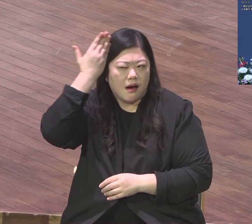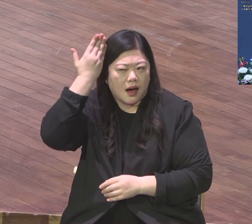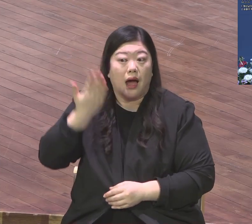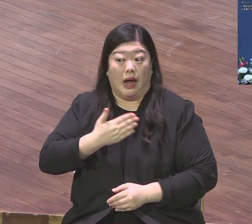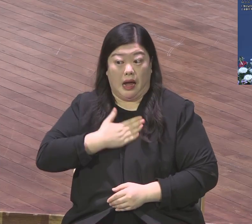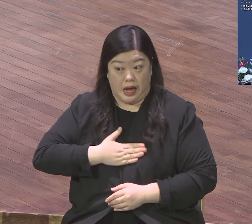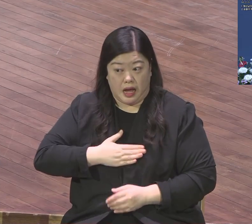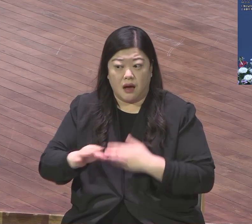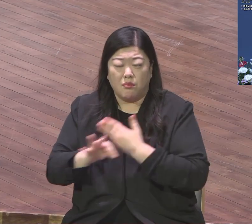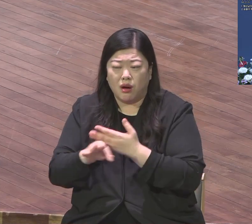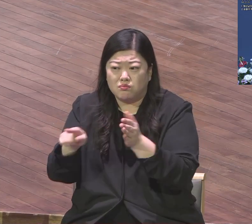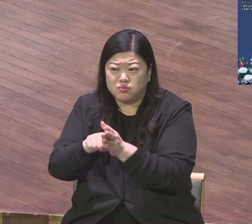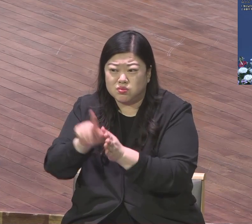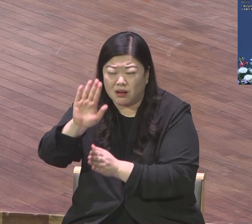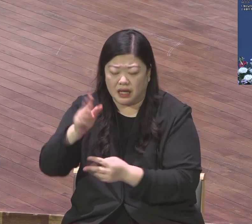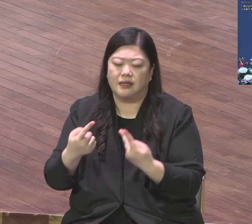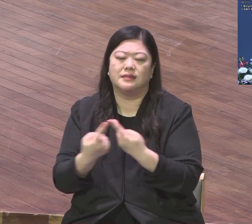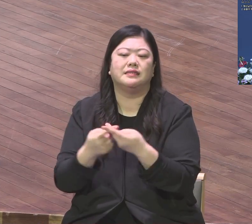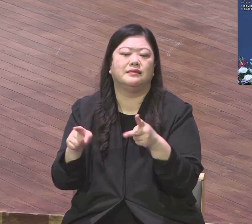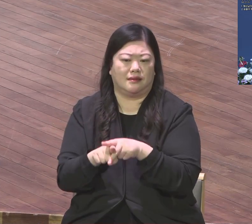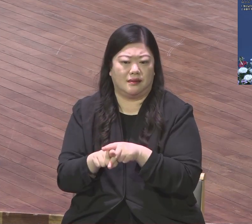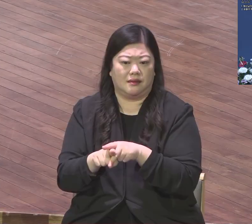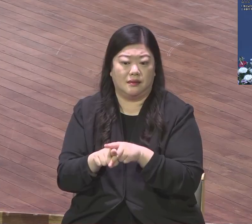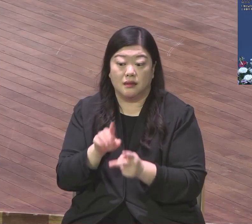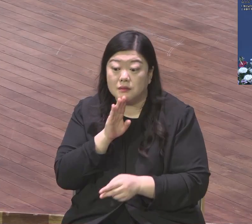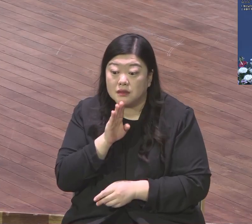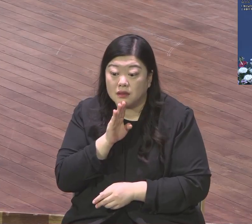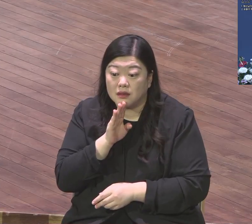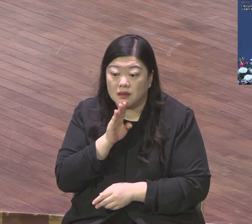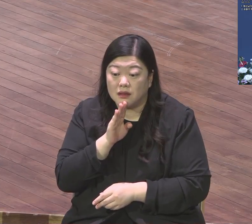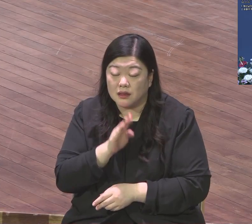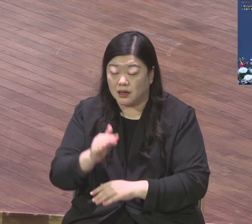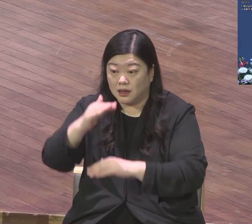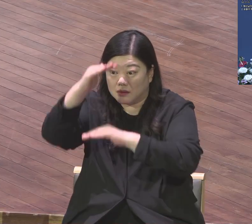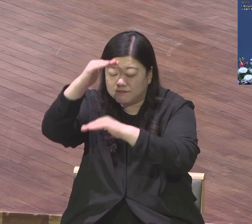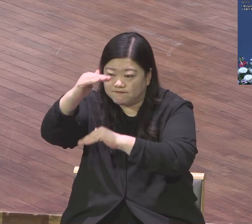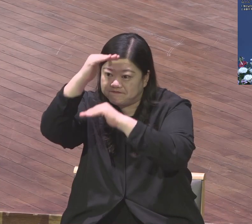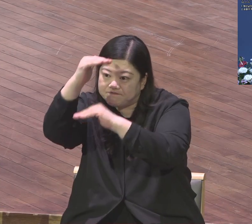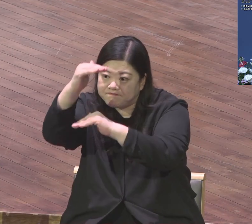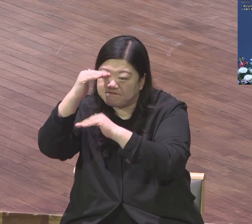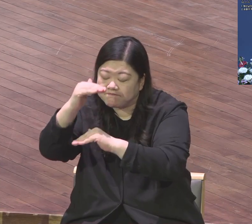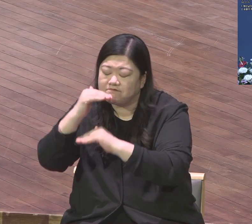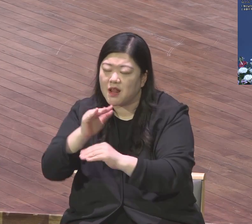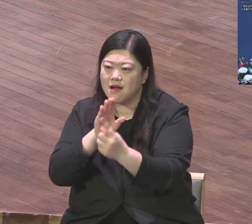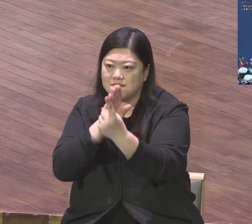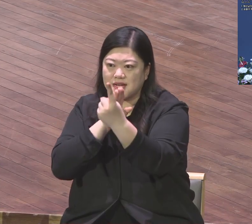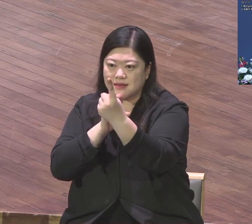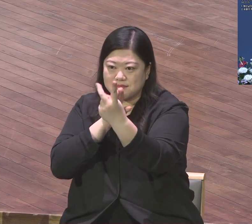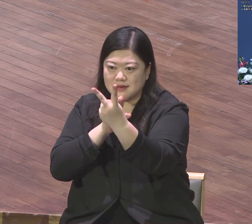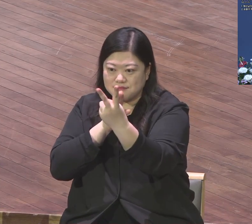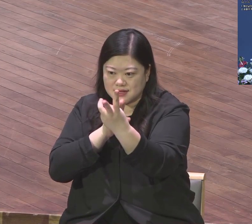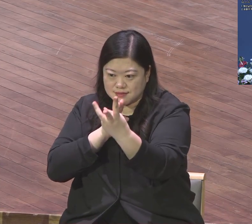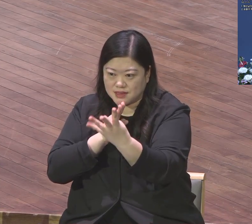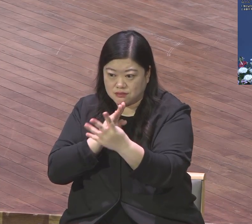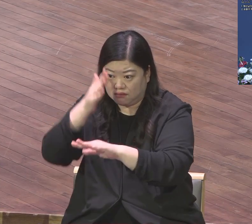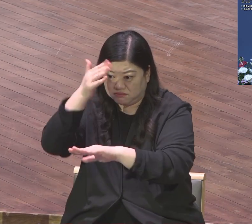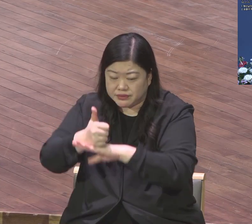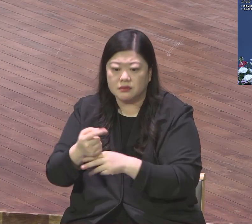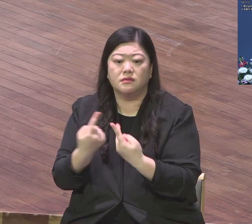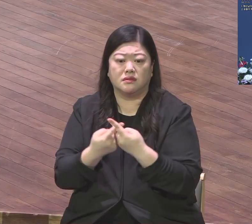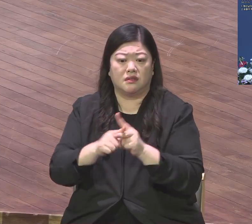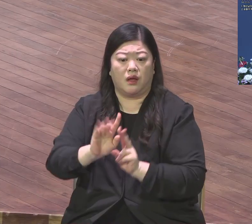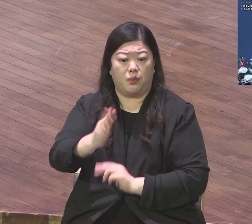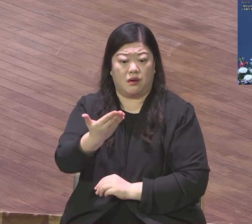걸 뭐 믿으라 할 필요가 뭐 있어요? 도저히 상식적으로 이해가 안 되는 거. 우리가 응답받는 신앙생활을